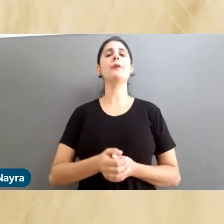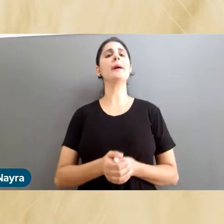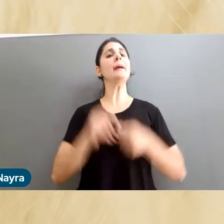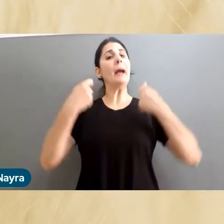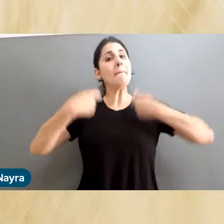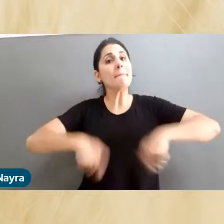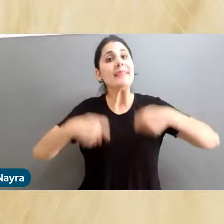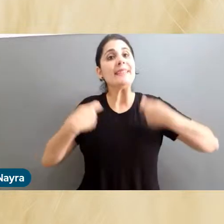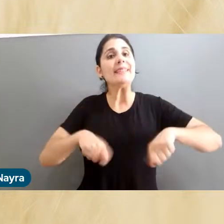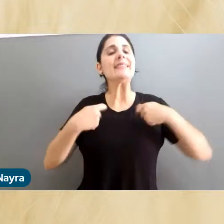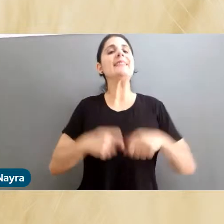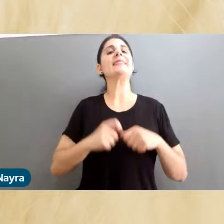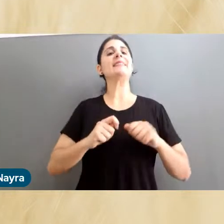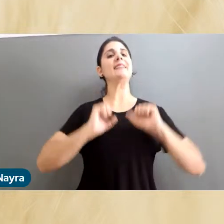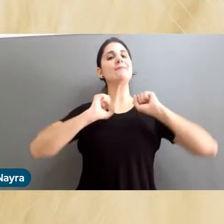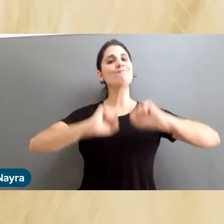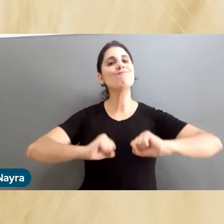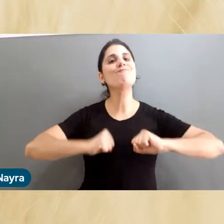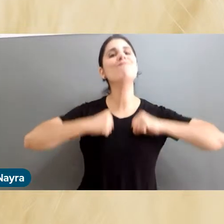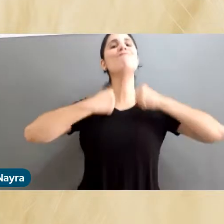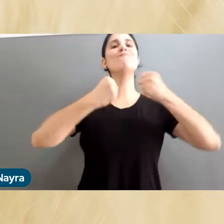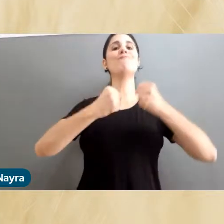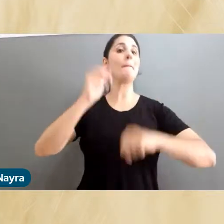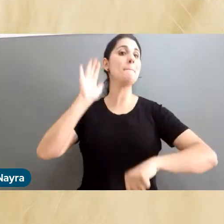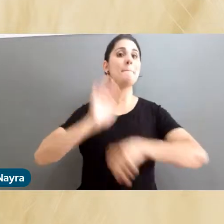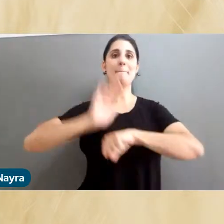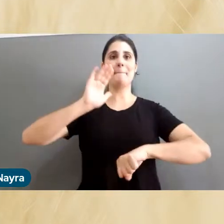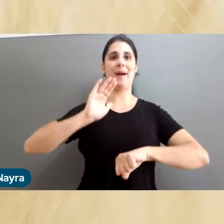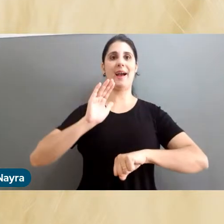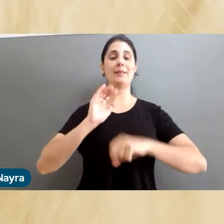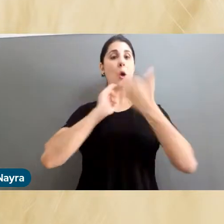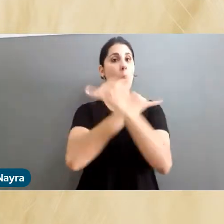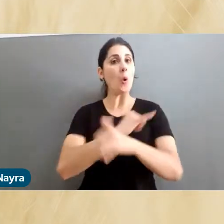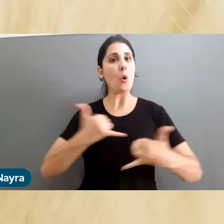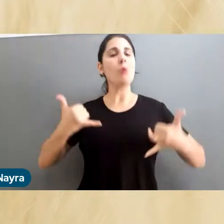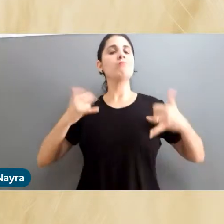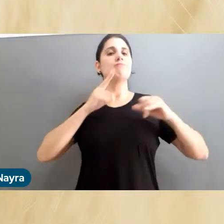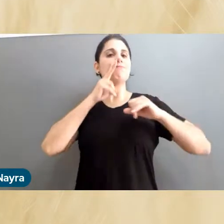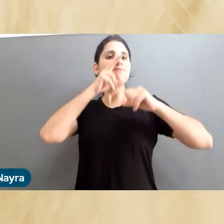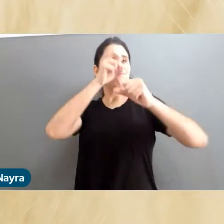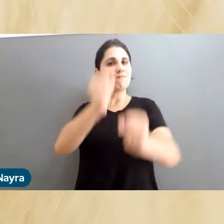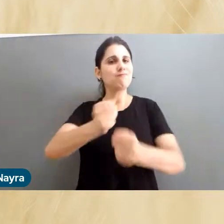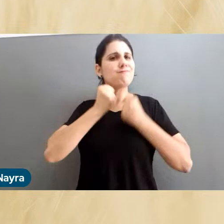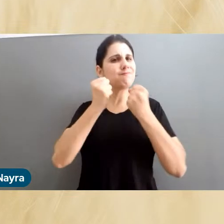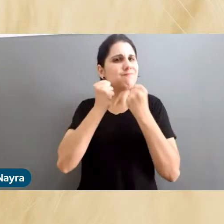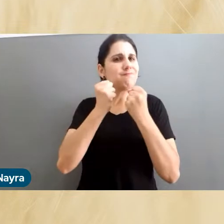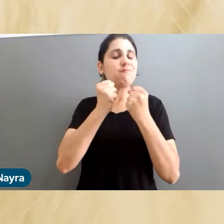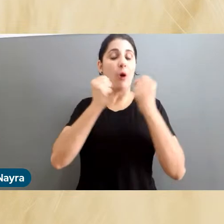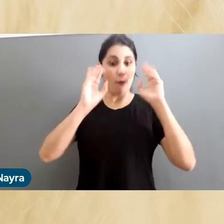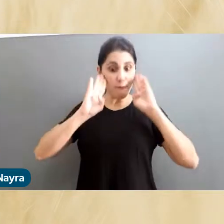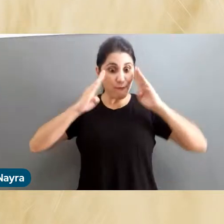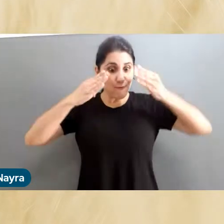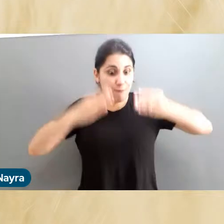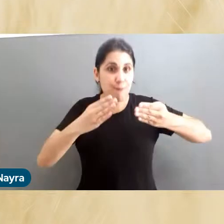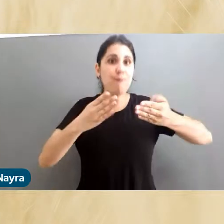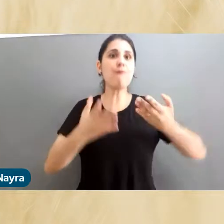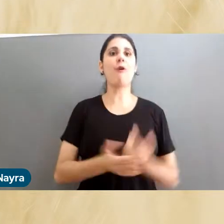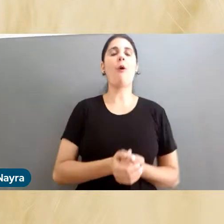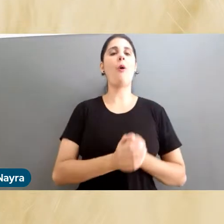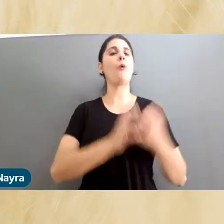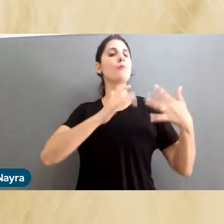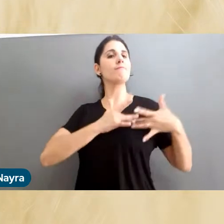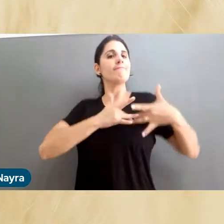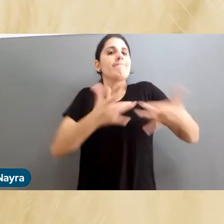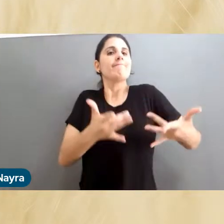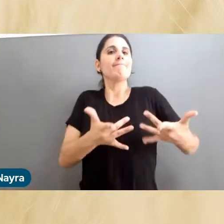nós uma dedicação maior, uma energia um pouco mais concentrada, uma disposição, uma